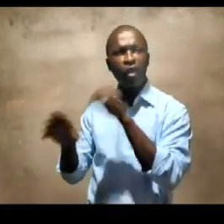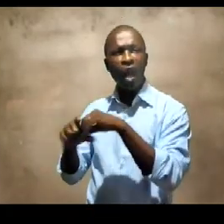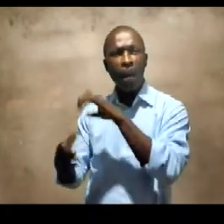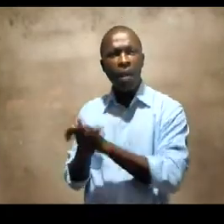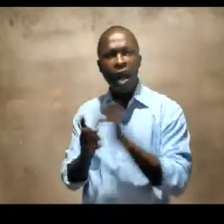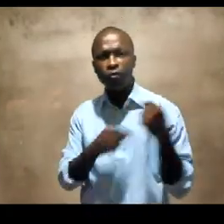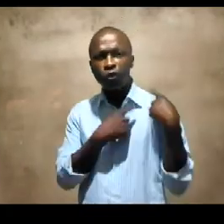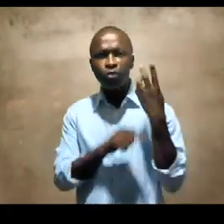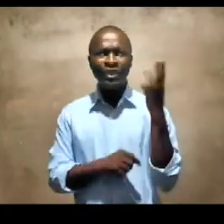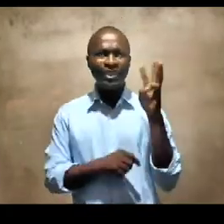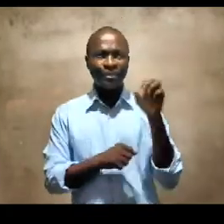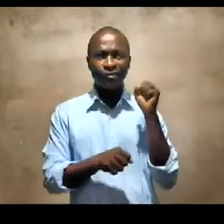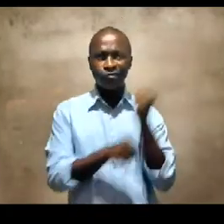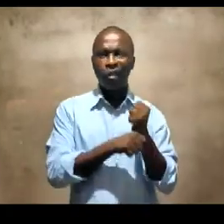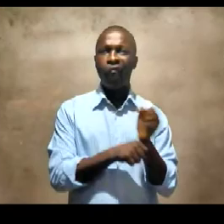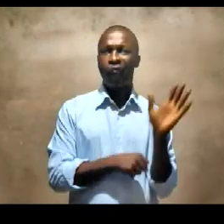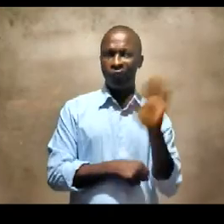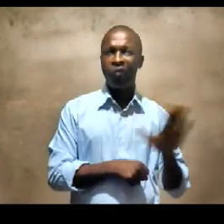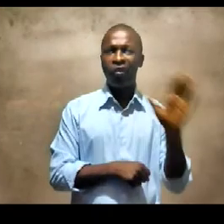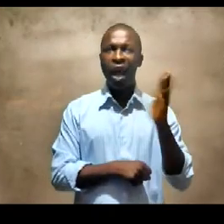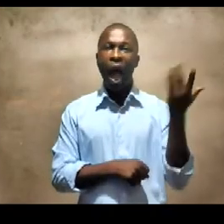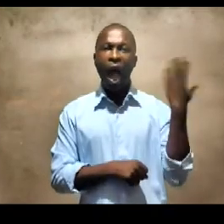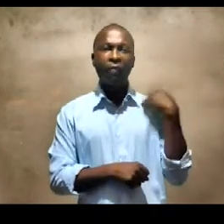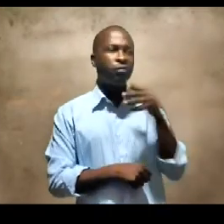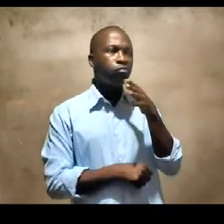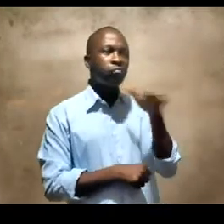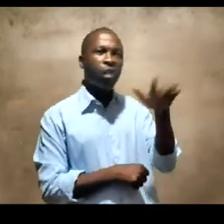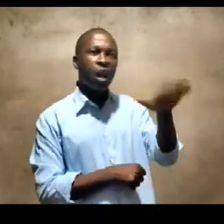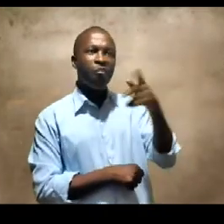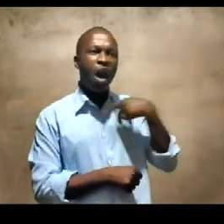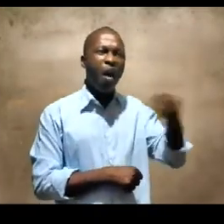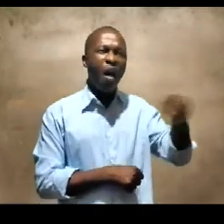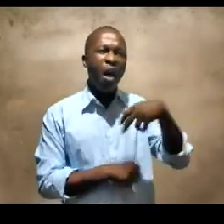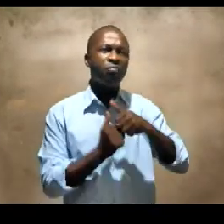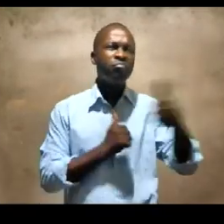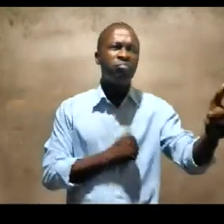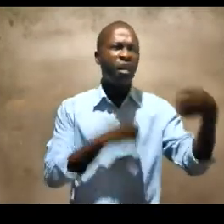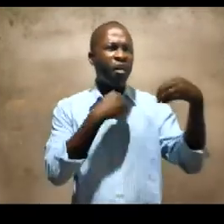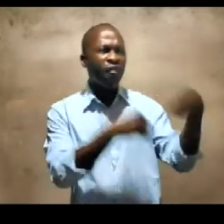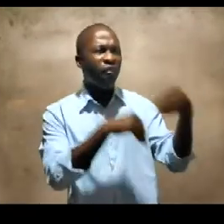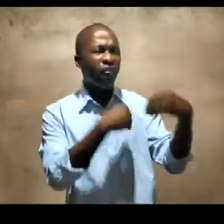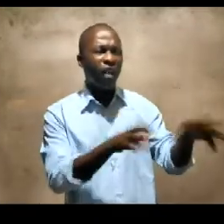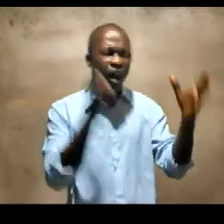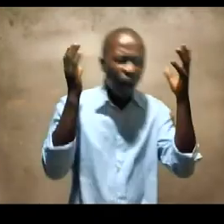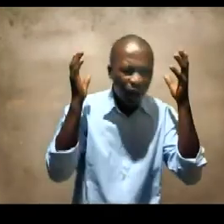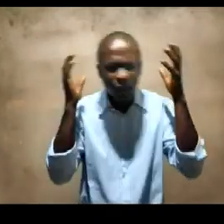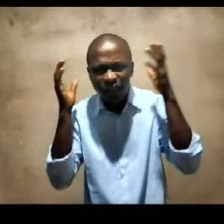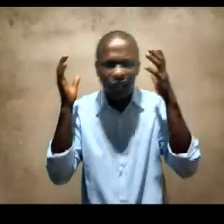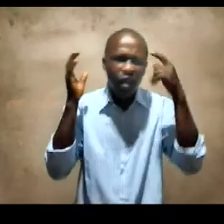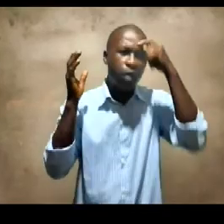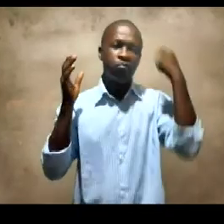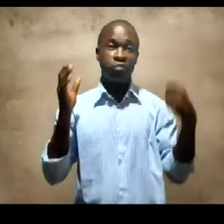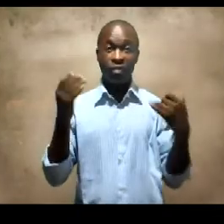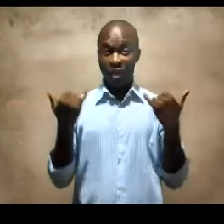Je fais le pouce de bois ici, les vivres pour aller vendre au marché. Donc c'était vraiment